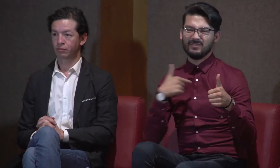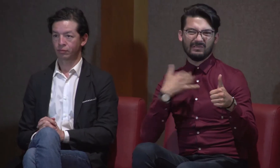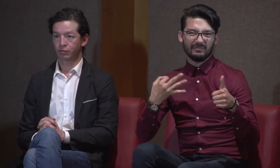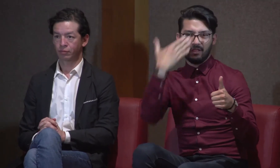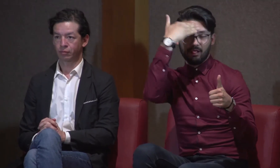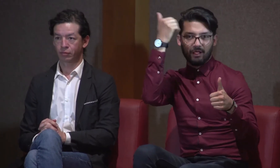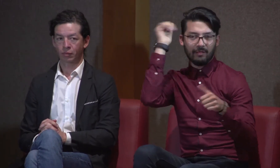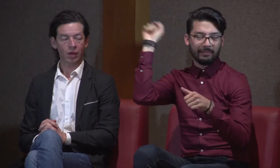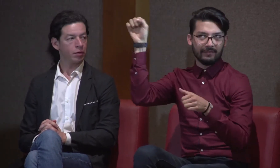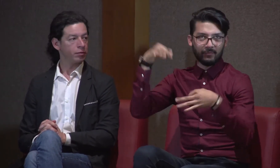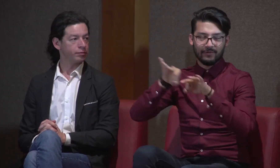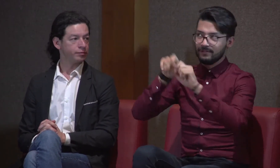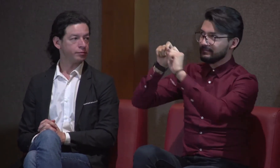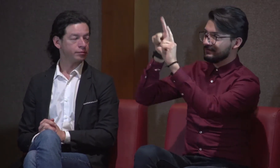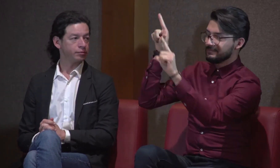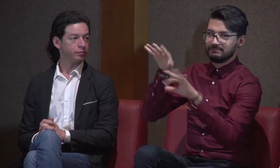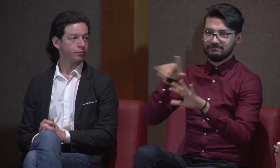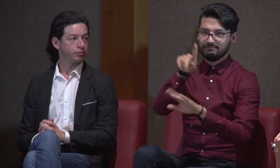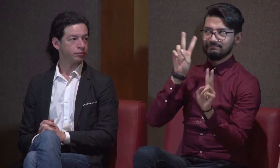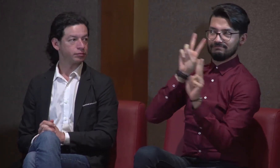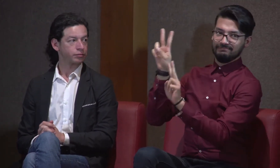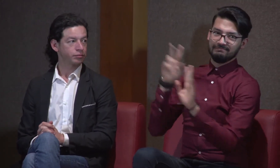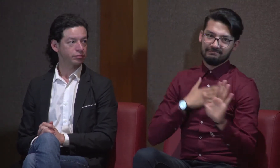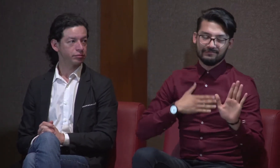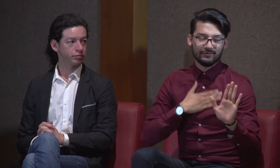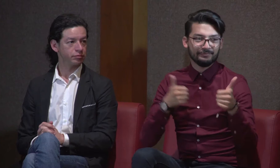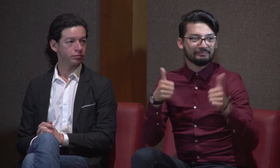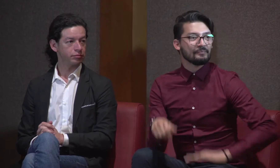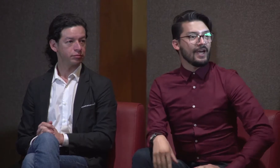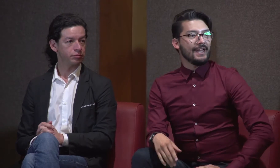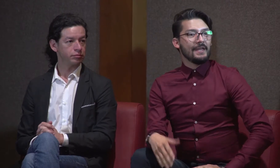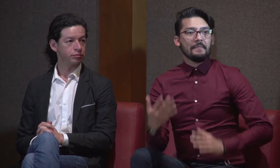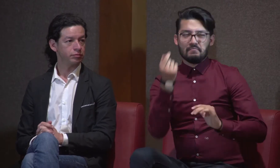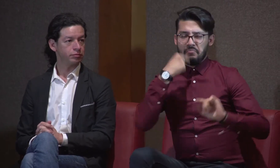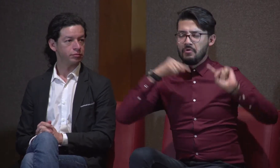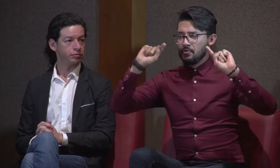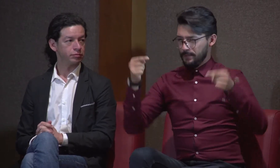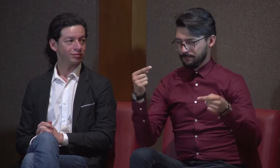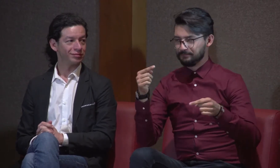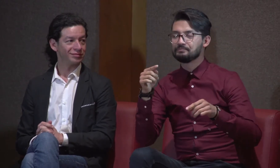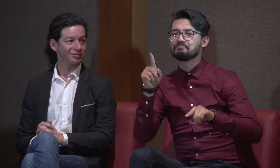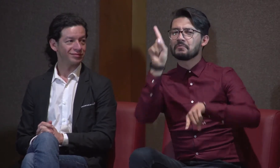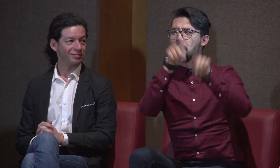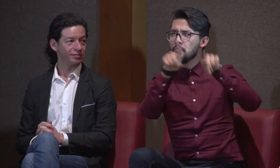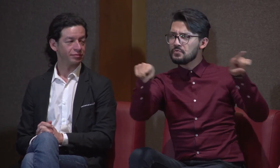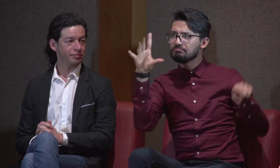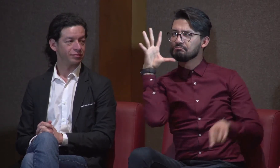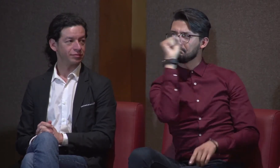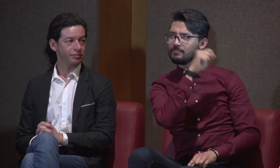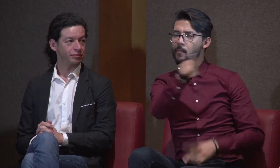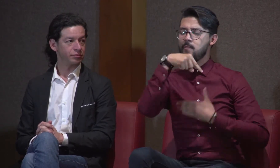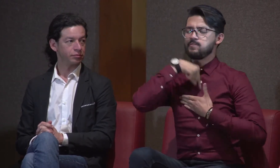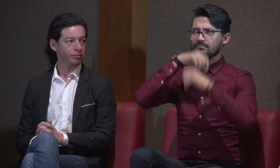Muy bien. Bueno, siempre me olvido de que tienen que enfocarme primero y arranco a hablar. Quisiera hacer